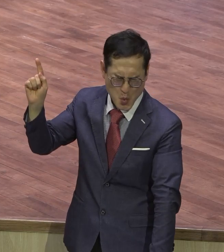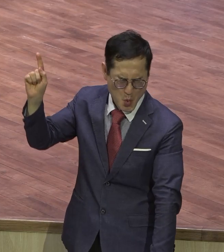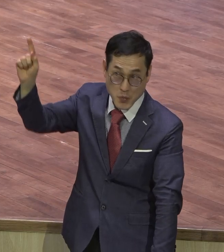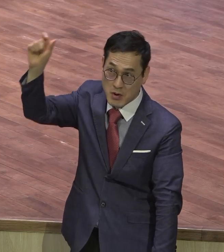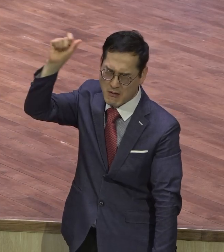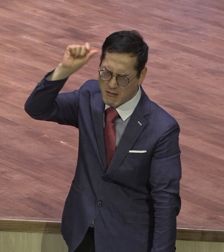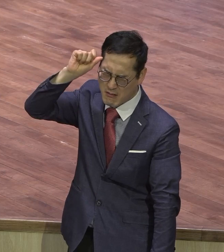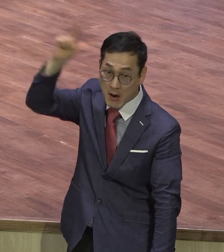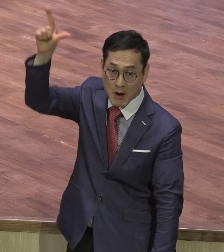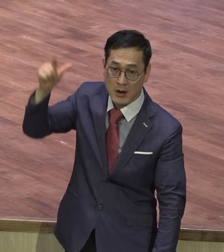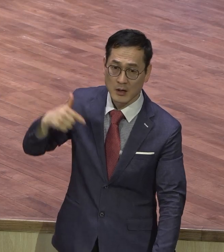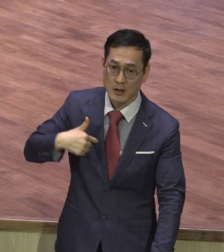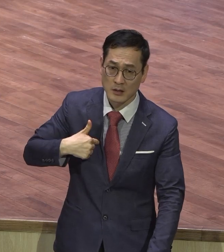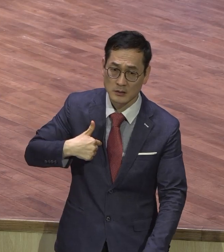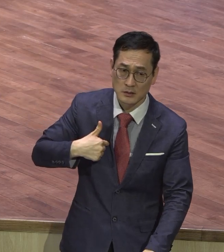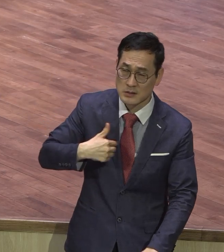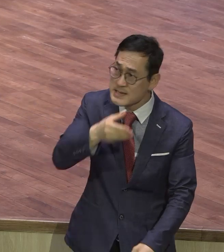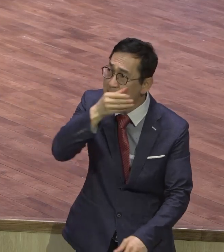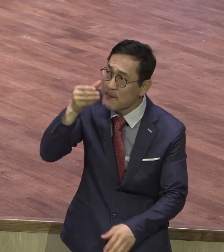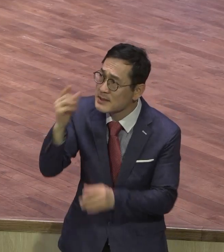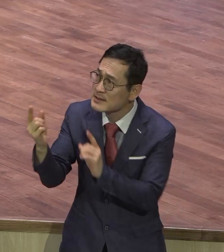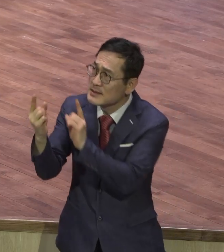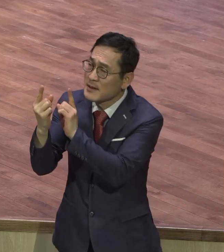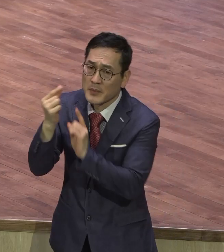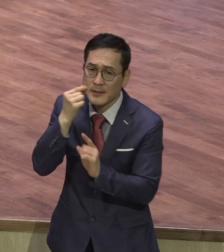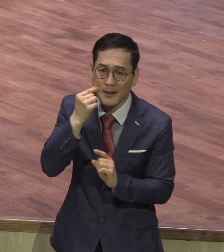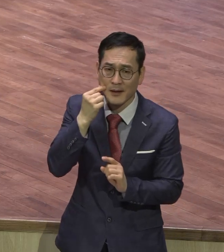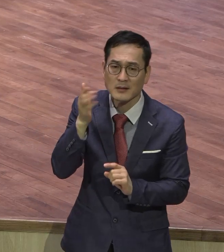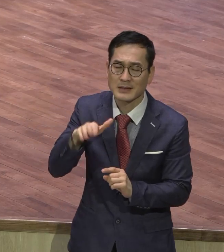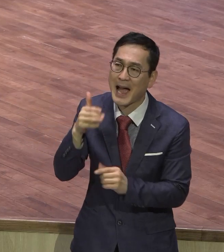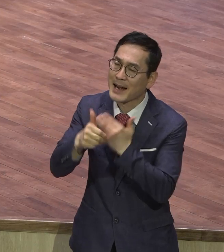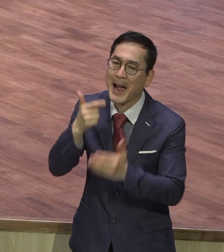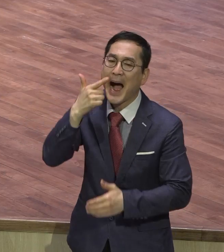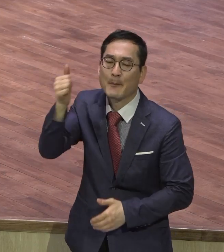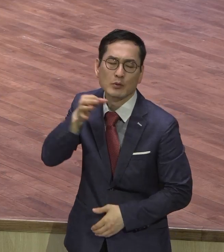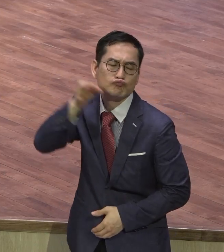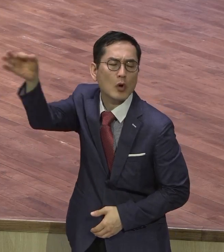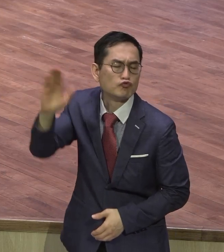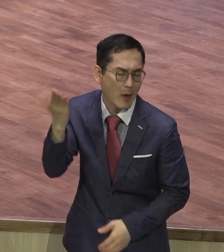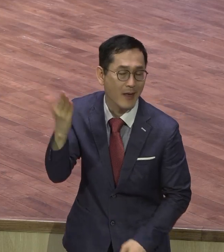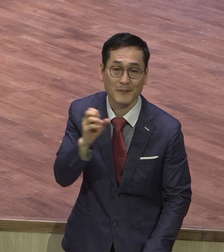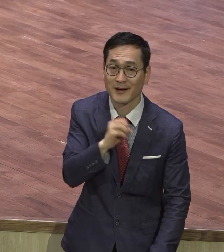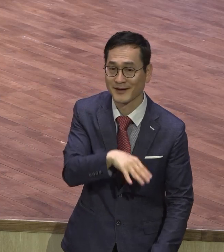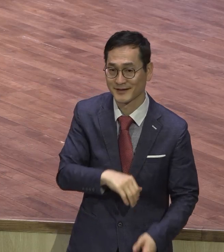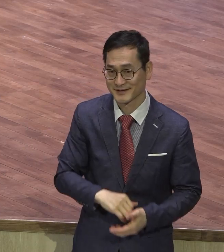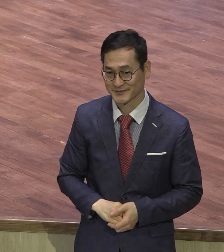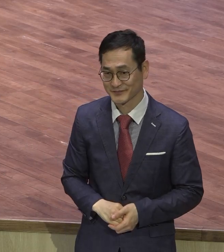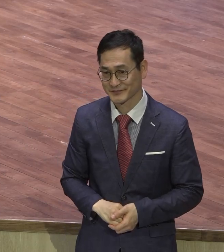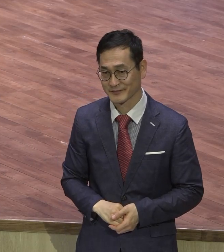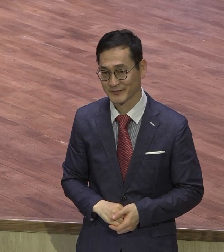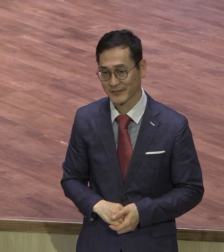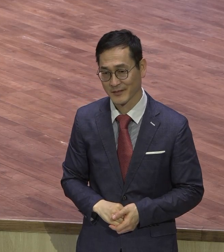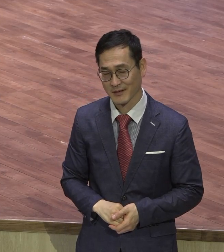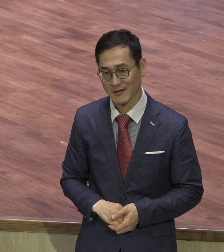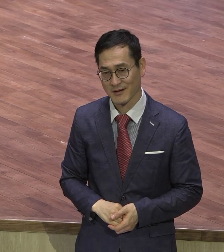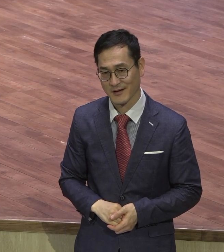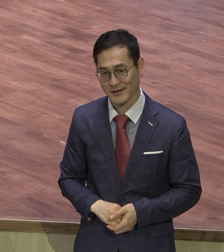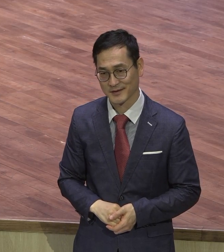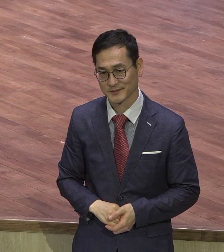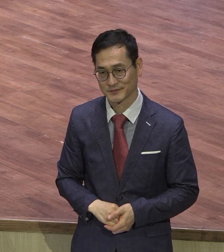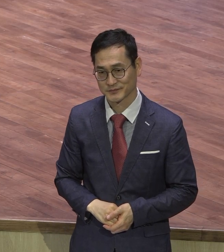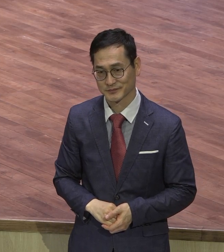한 신학자 이런 말을 했어요. 예수님 당시까지 예수님 외에는 아무도